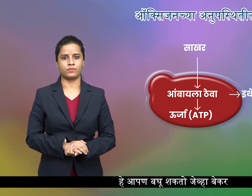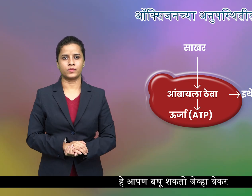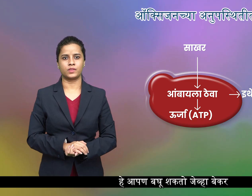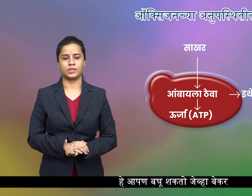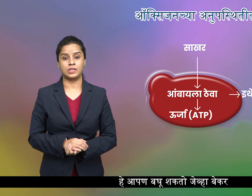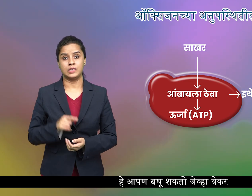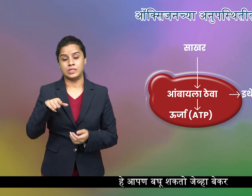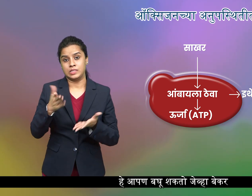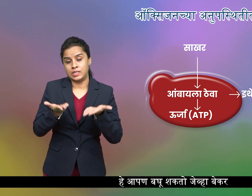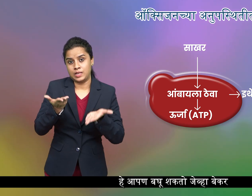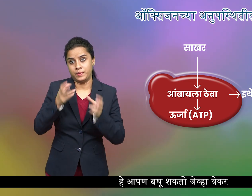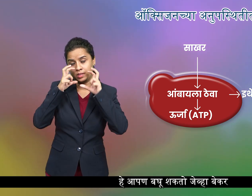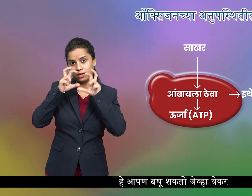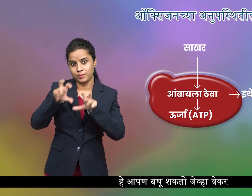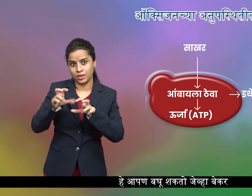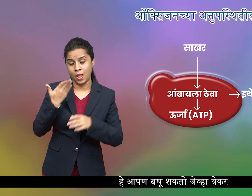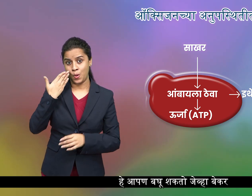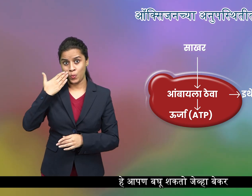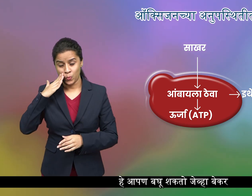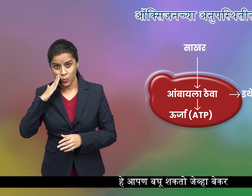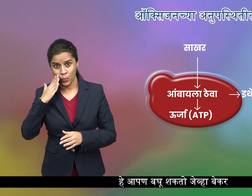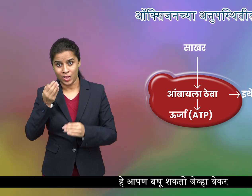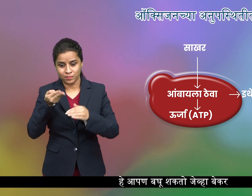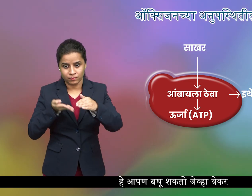हे आपण बघू शकतो जेव्हा बेकर